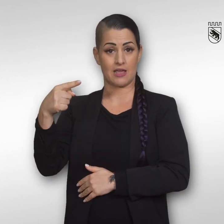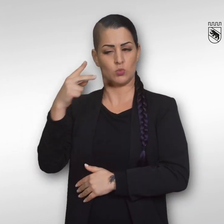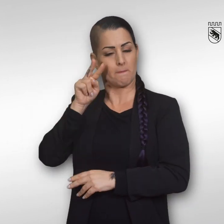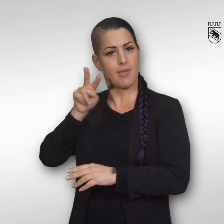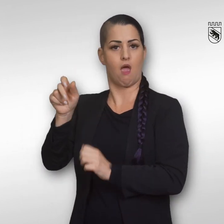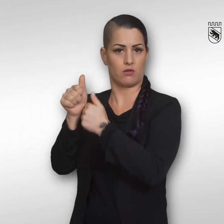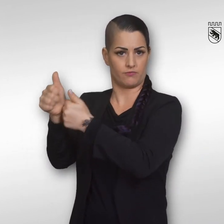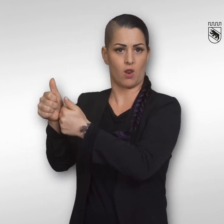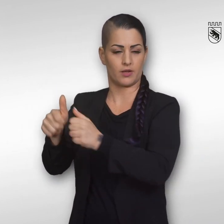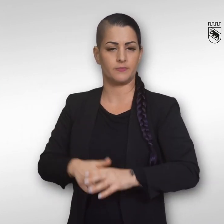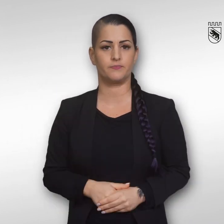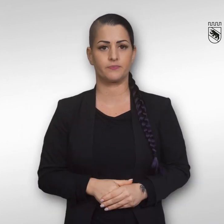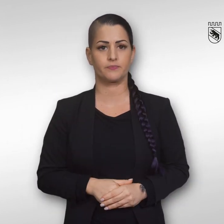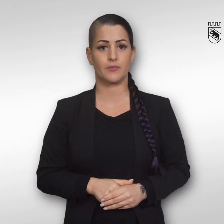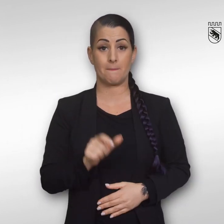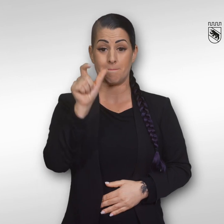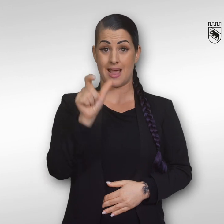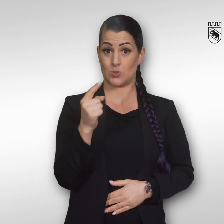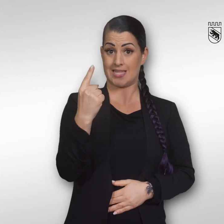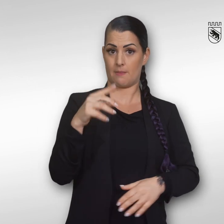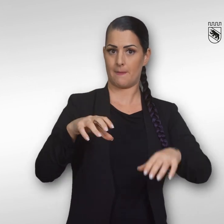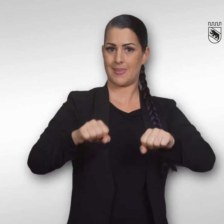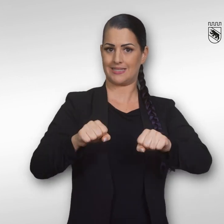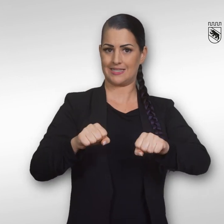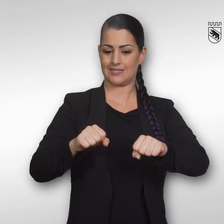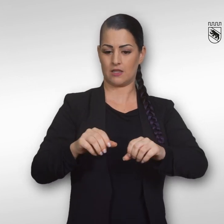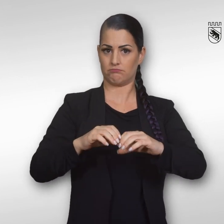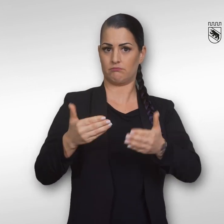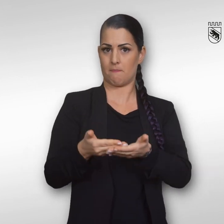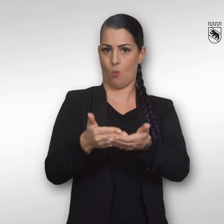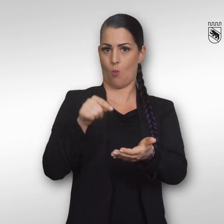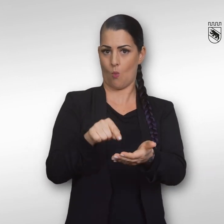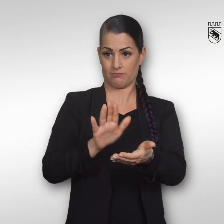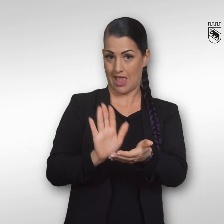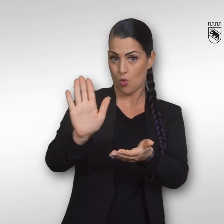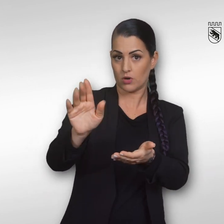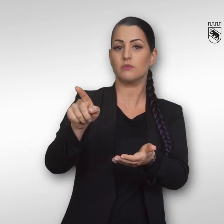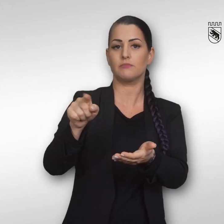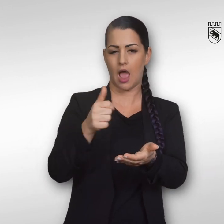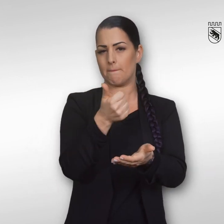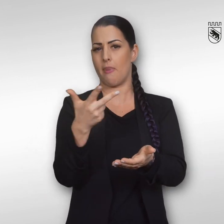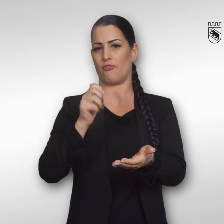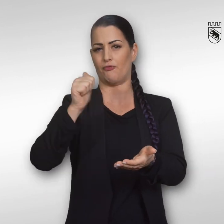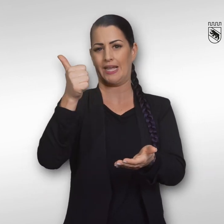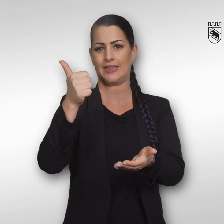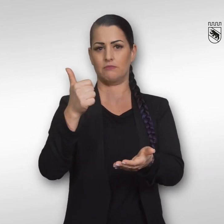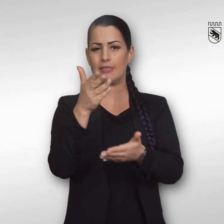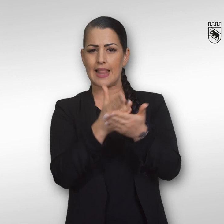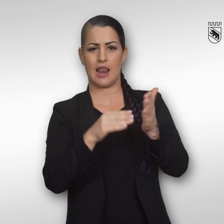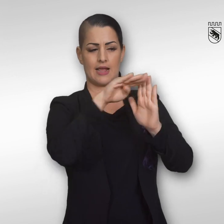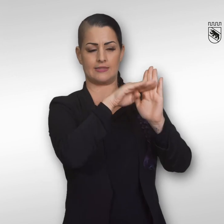der SLRG beachtet werden. Als Besitzerin oder Besitzer eines Schlauchboots gibt es ein paar wichtige, teils gesetzlich